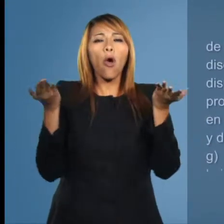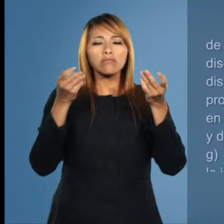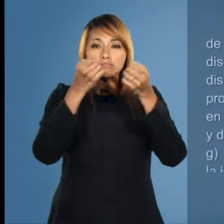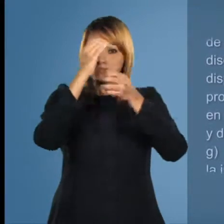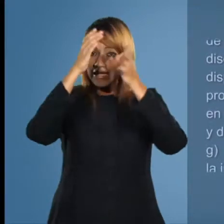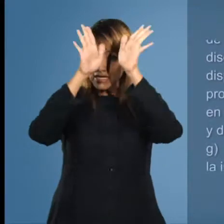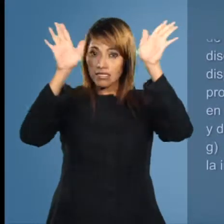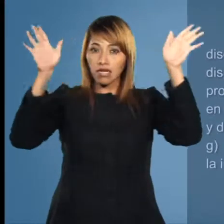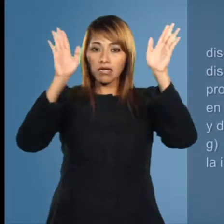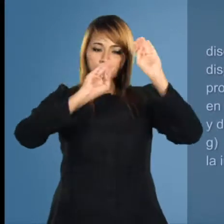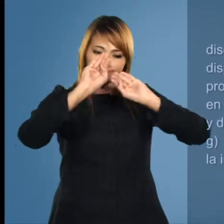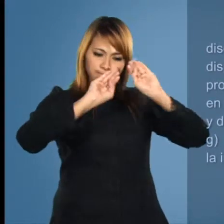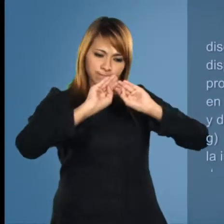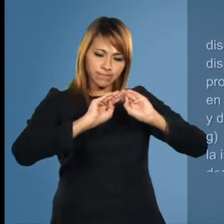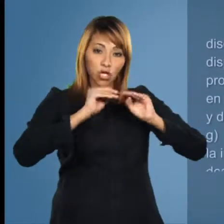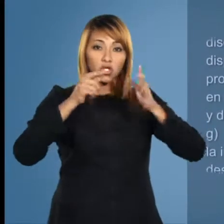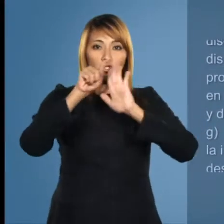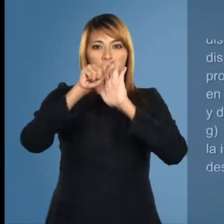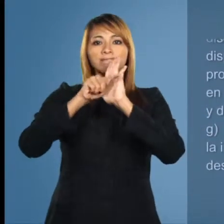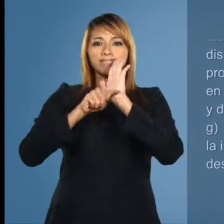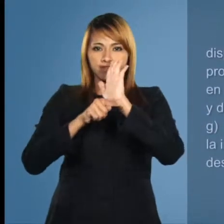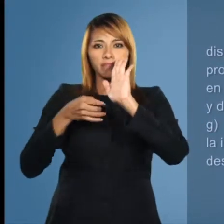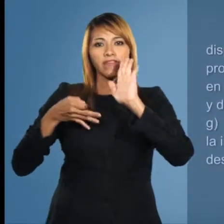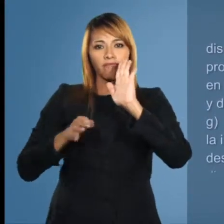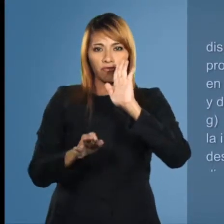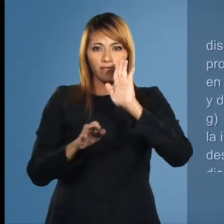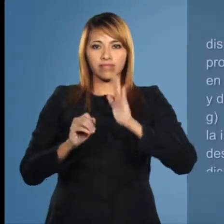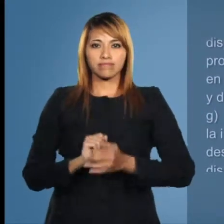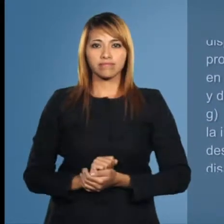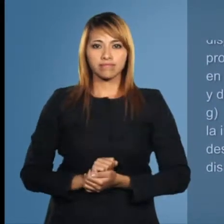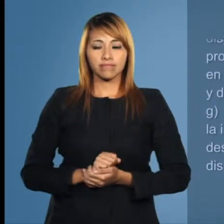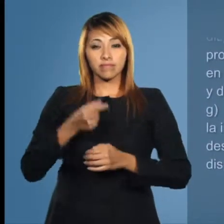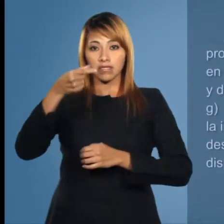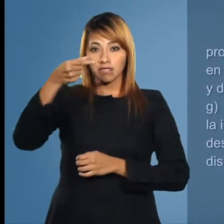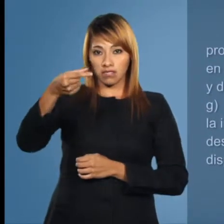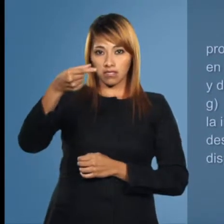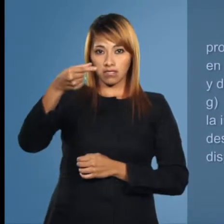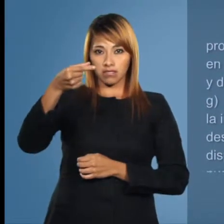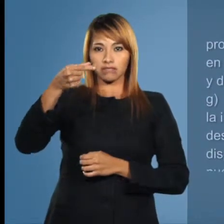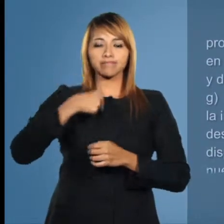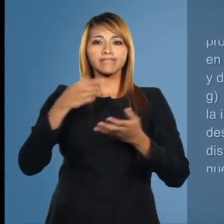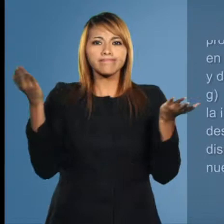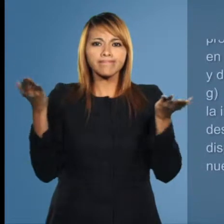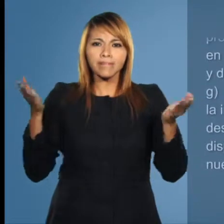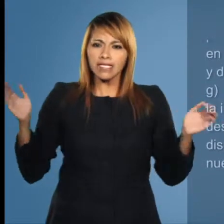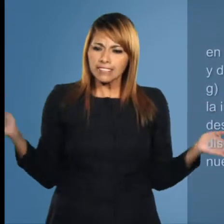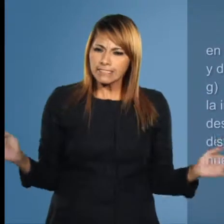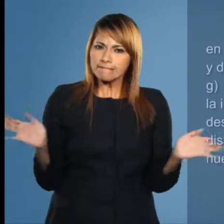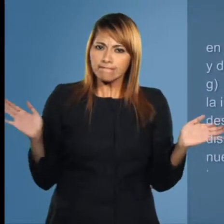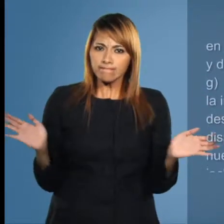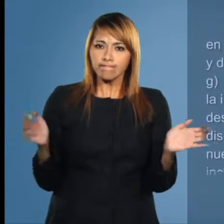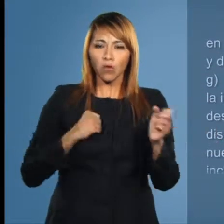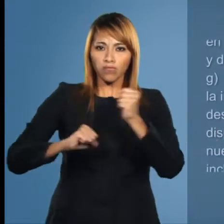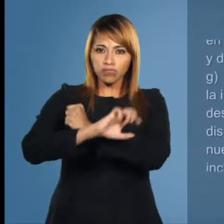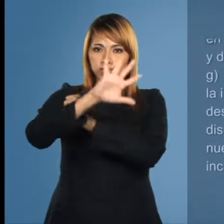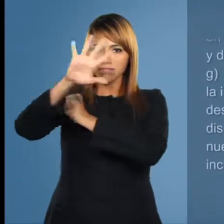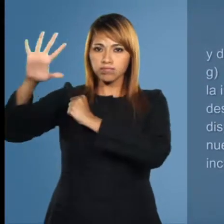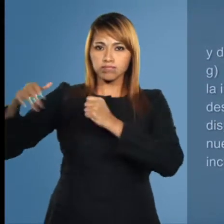la elaboración de normas y directrices. G. Emprender o promover la investigación y el desarrollo